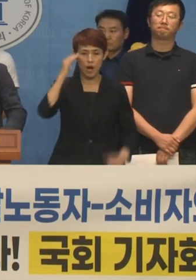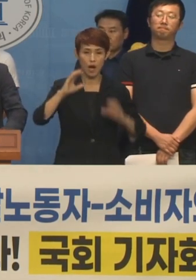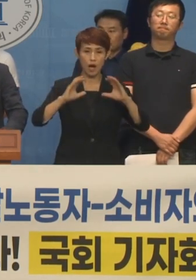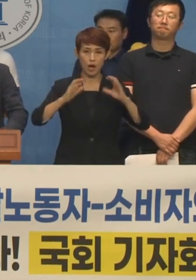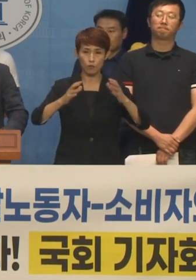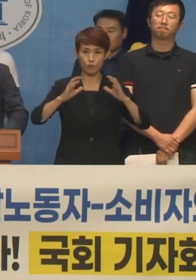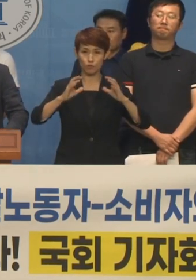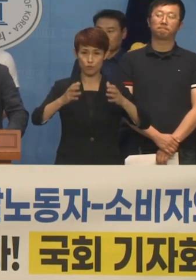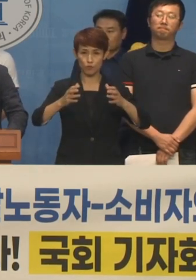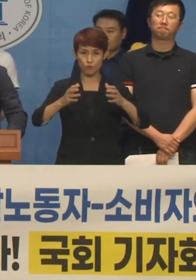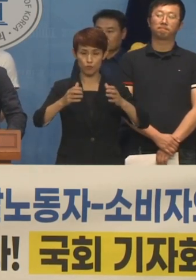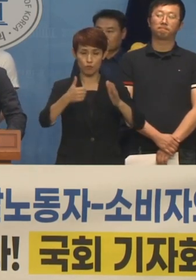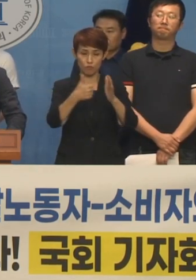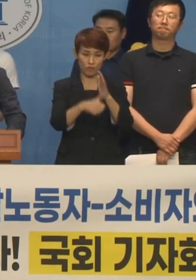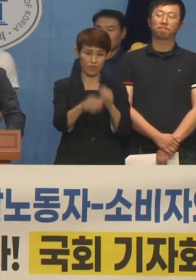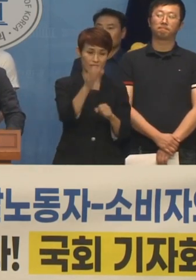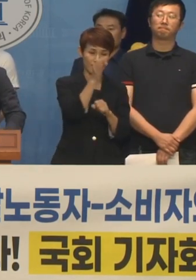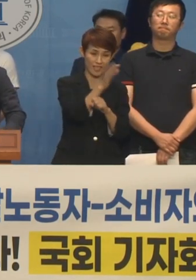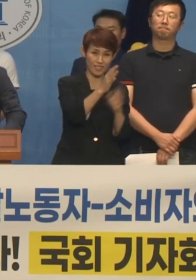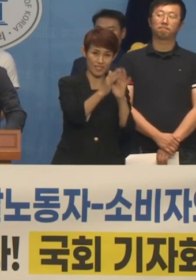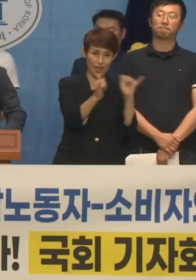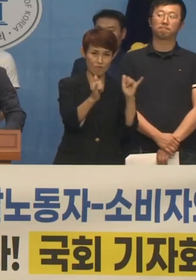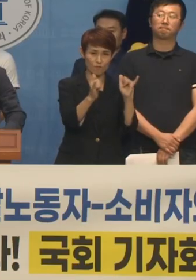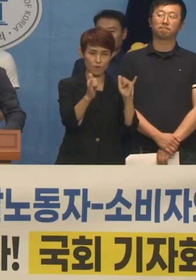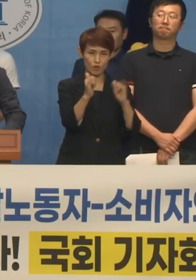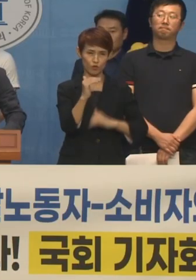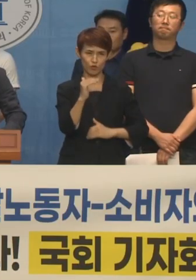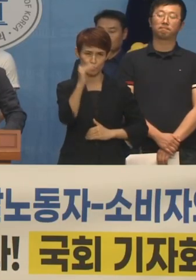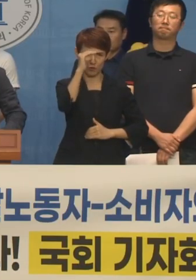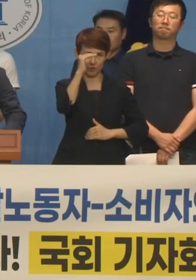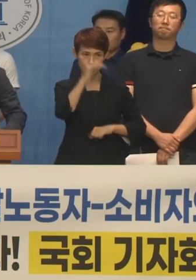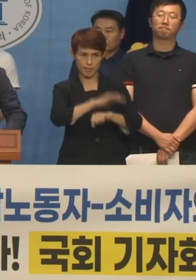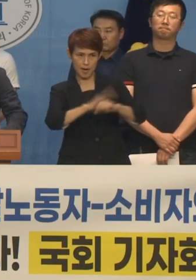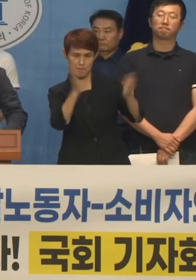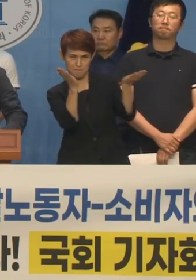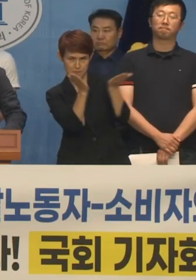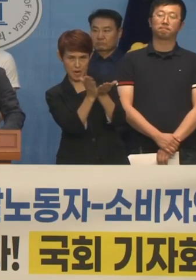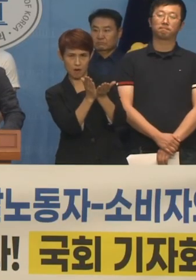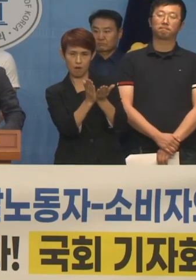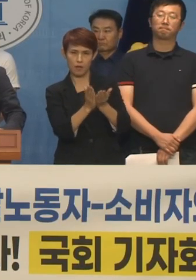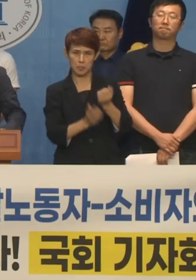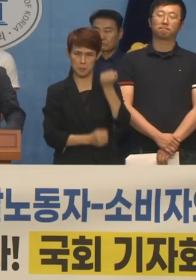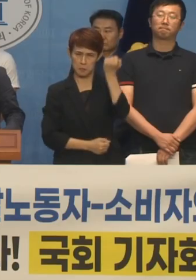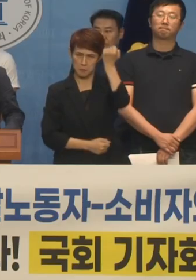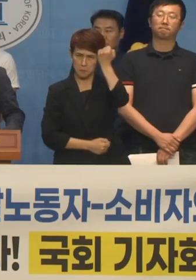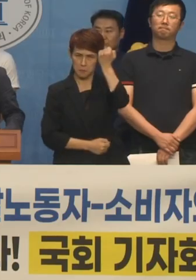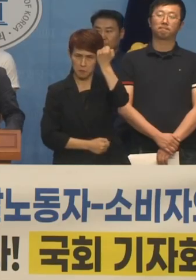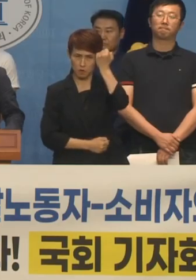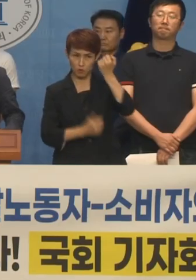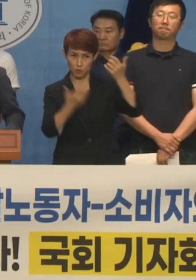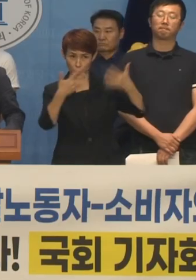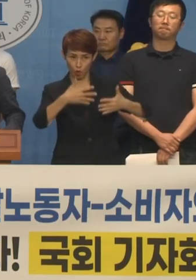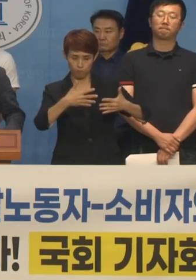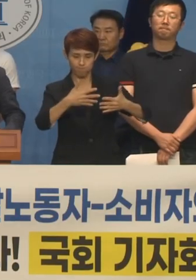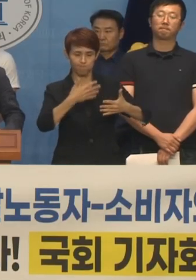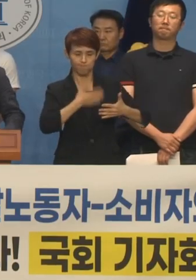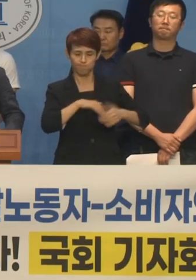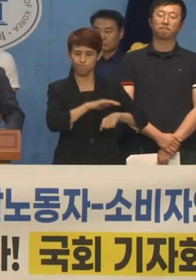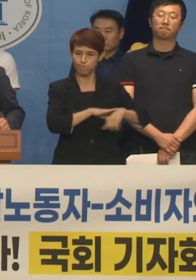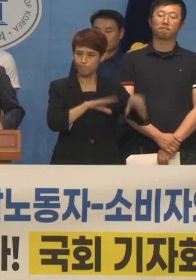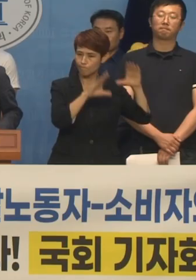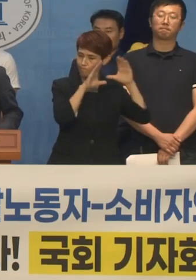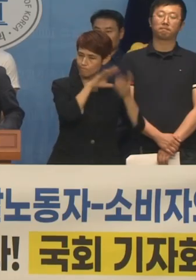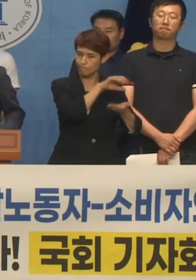대한민국 소비자들의 높은 수준의 요구 조건, 때로는 까탈스럽다고 하죠. 이런 걸 부정하지 않고 경청하고